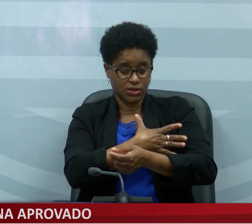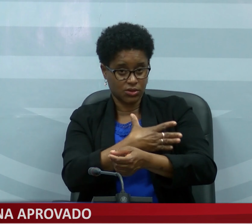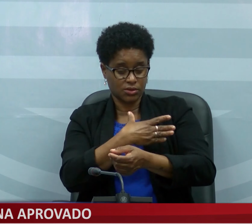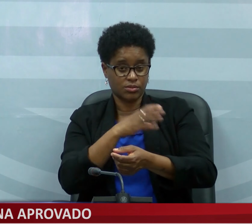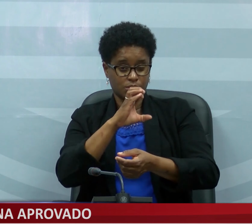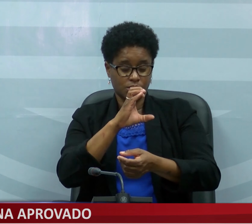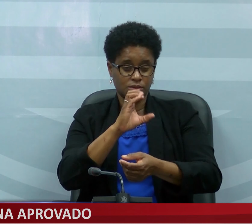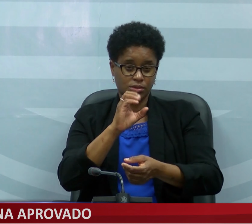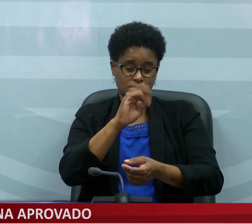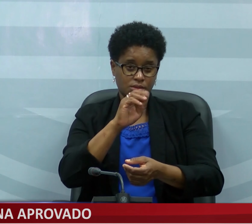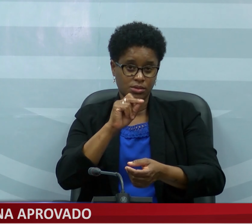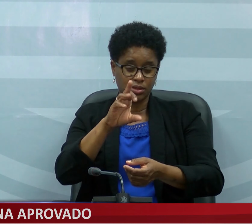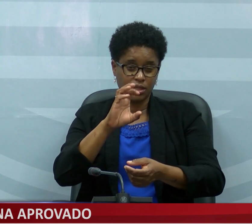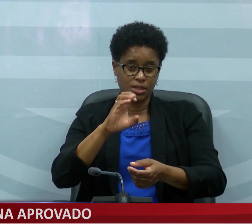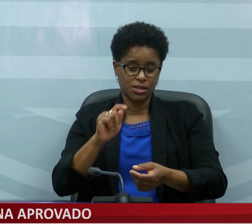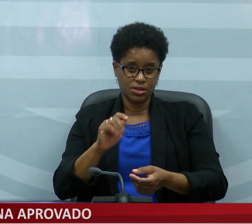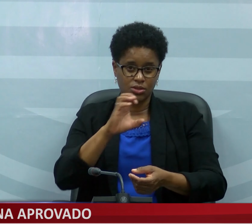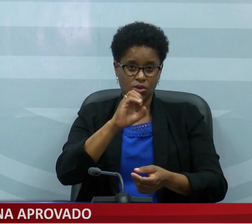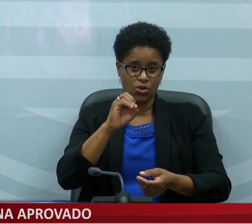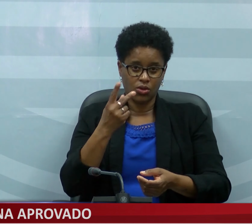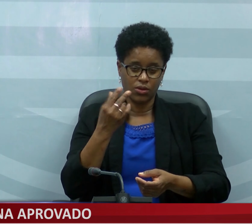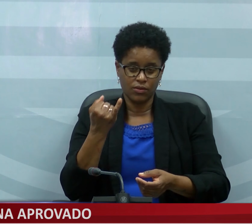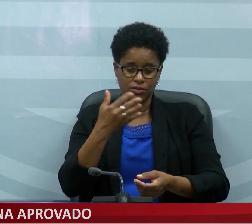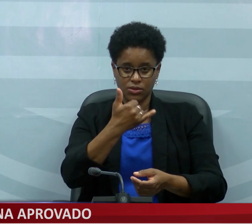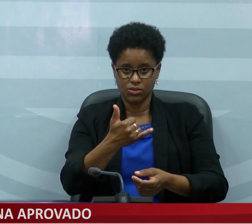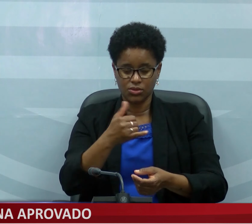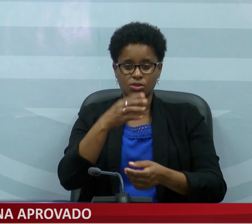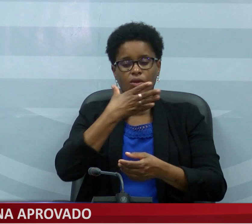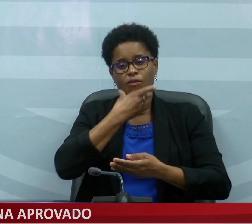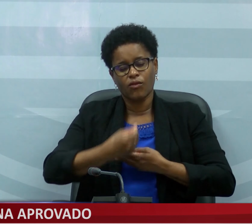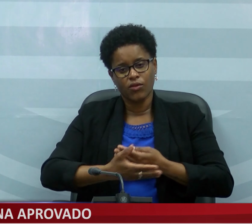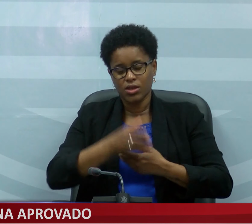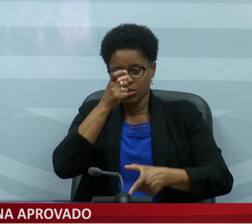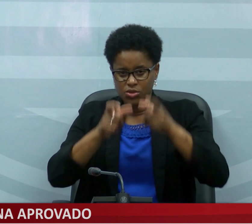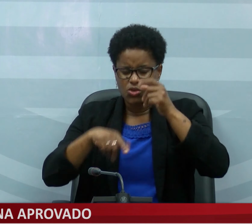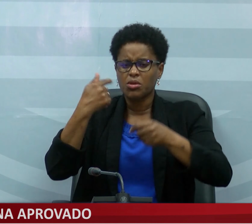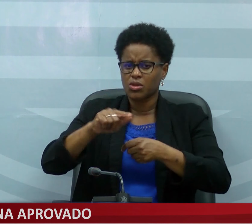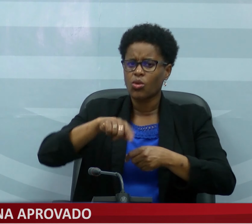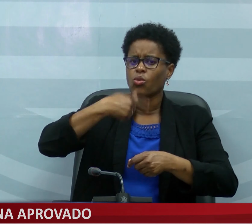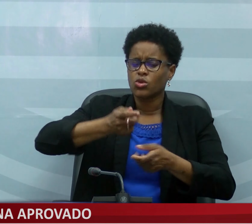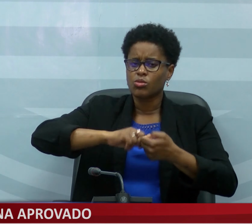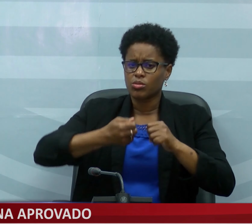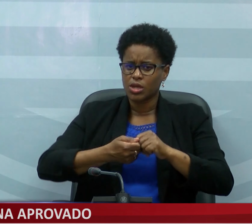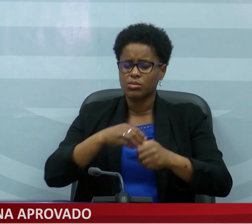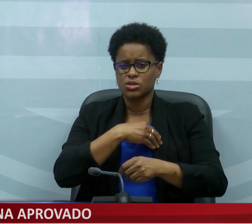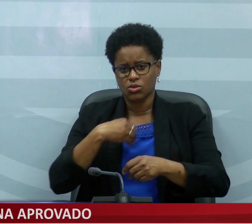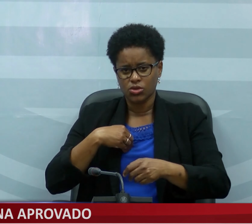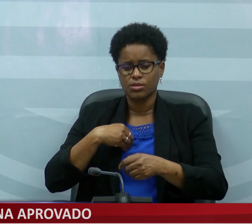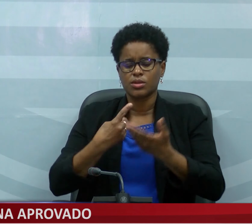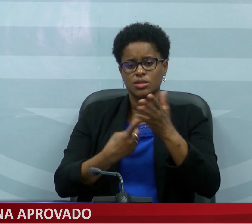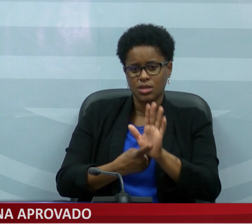por sars-cov 2 os idosos as pessoas que têm outros problemas de saúde subjacentes nomeadamente a